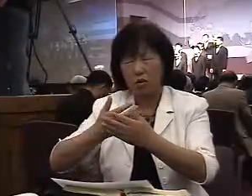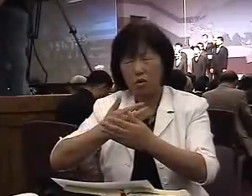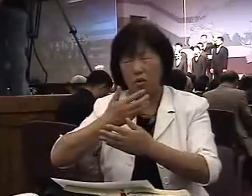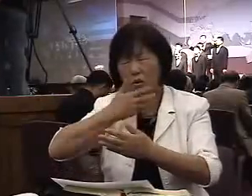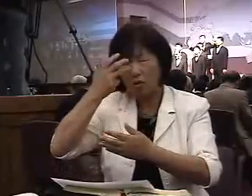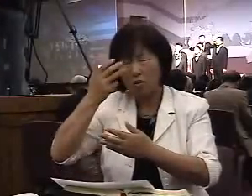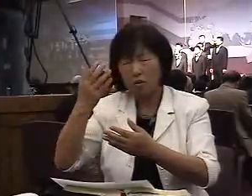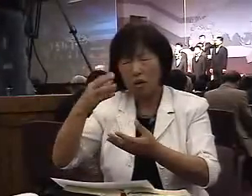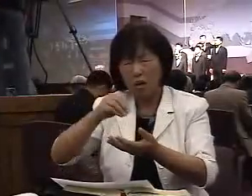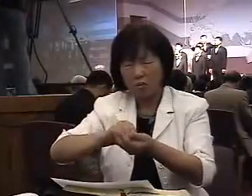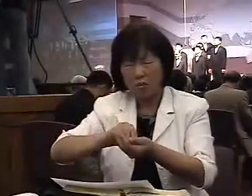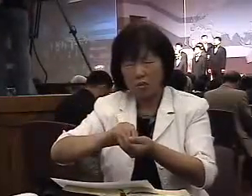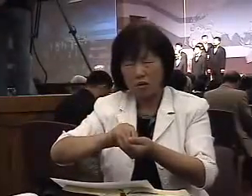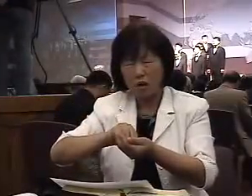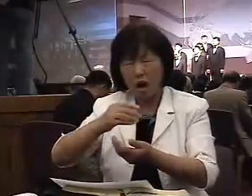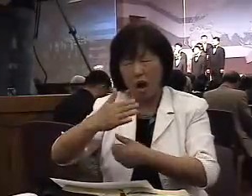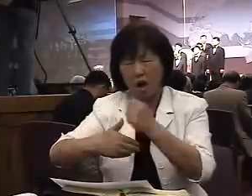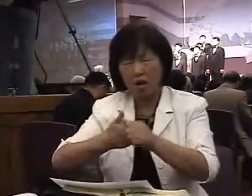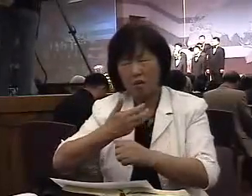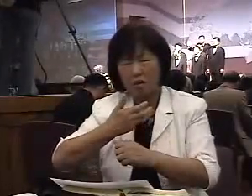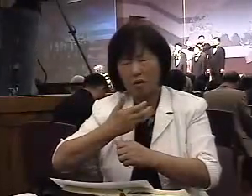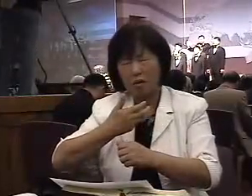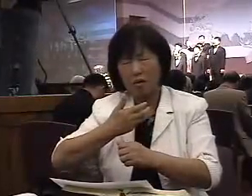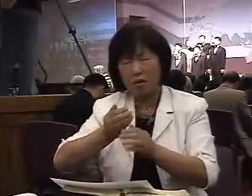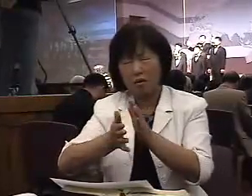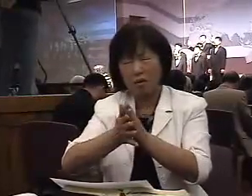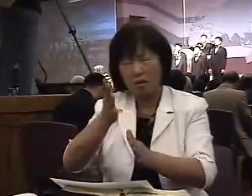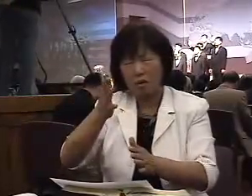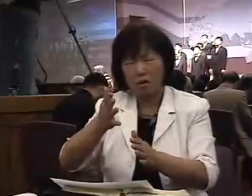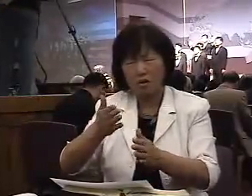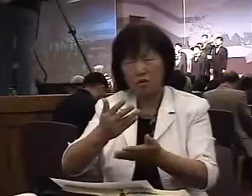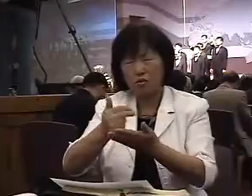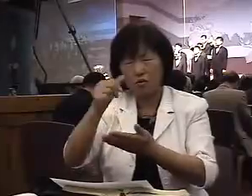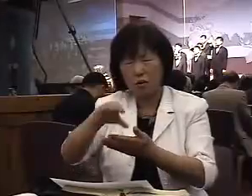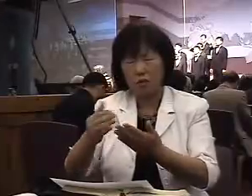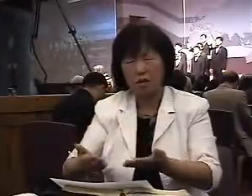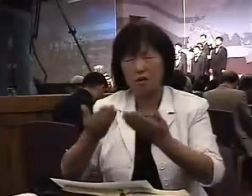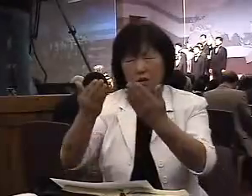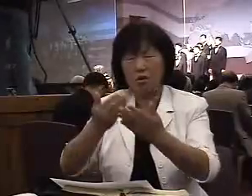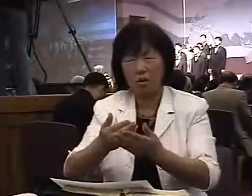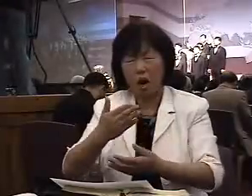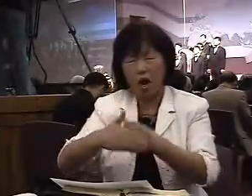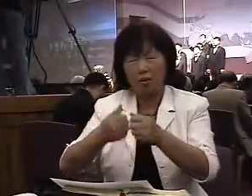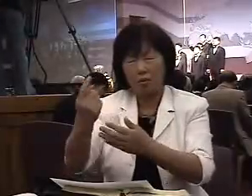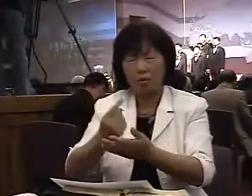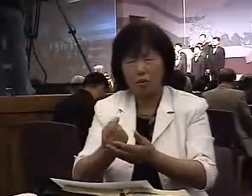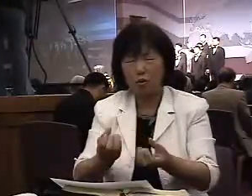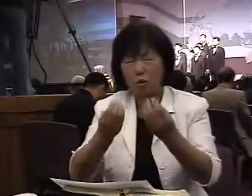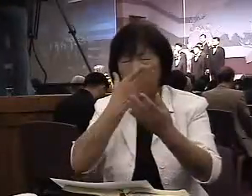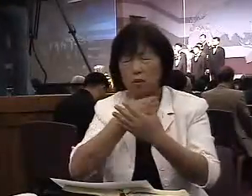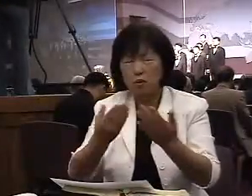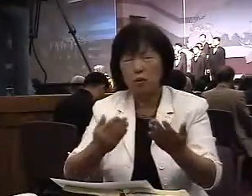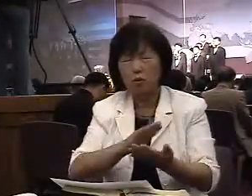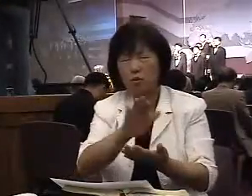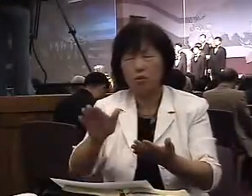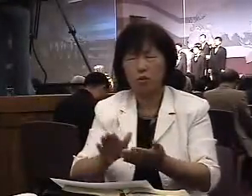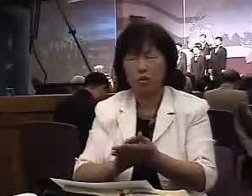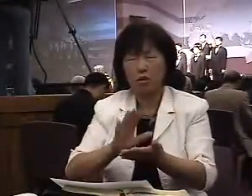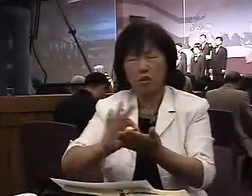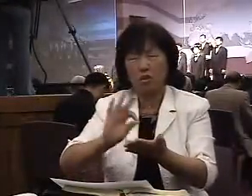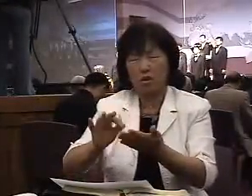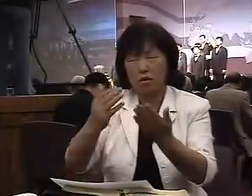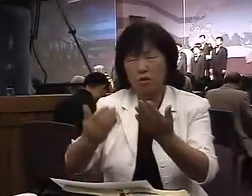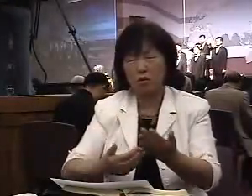꿈을 담을 수 있는 킹덤 드림 센터를 주님 앞에 올려드리오니 하나님 오시어서 축복해 주시고 우리를 사용해